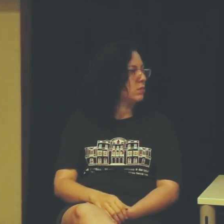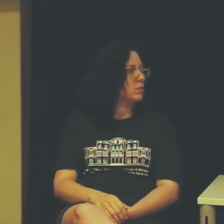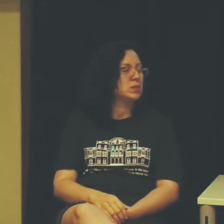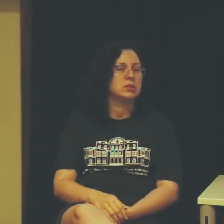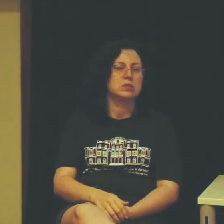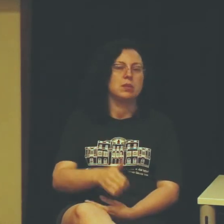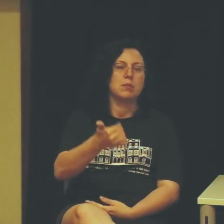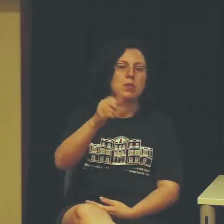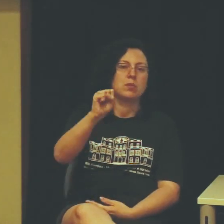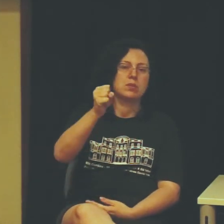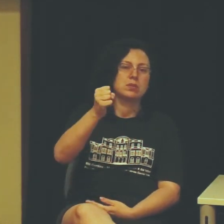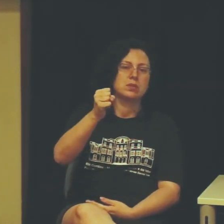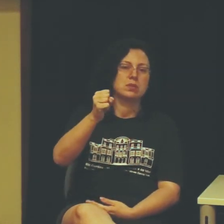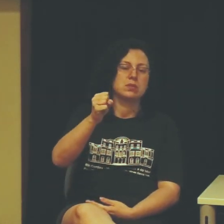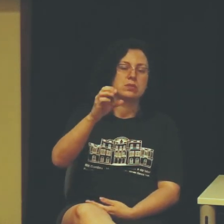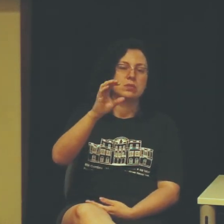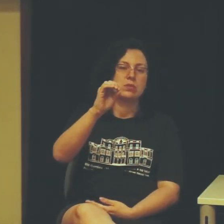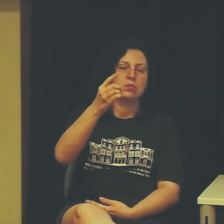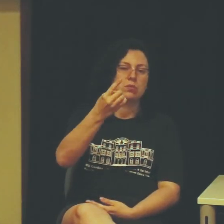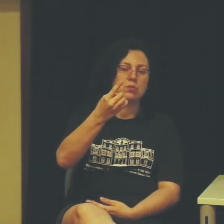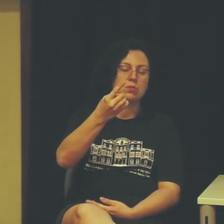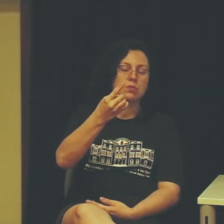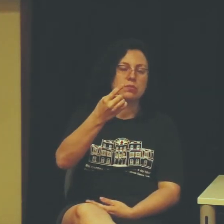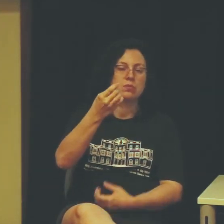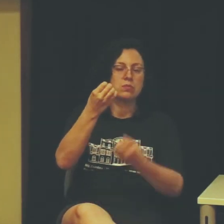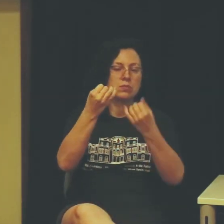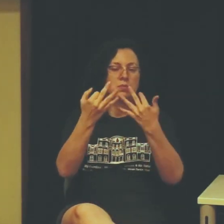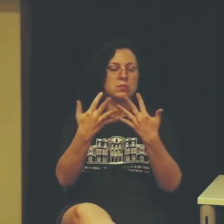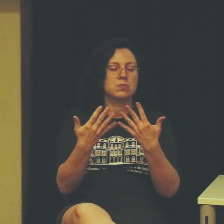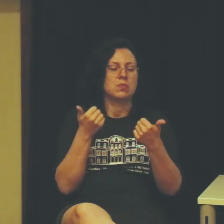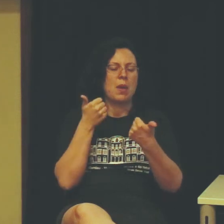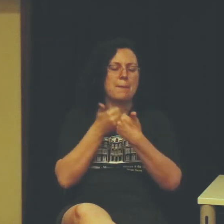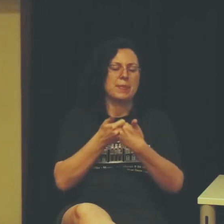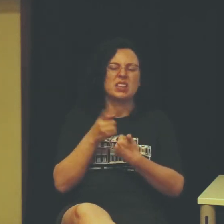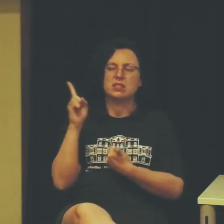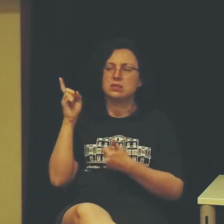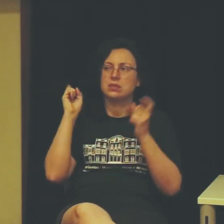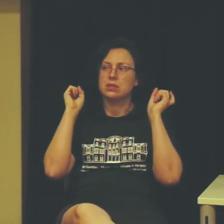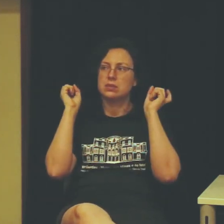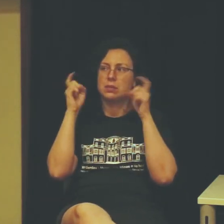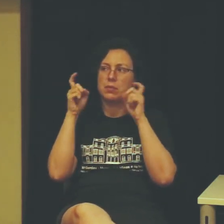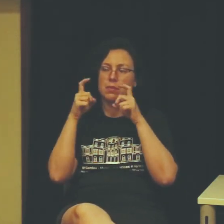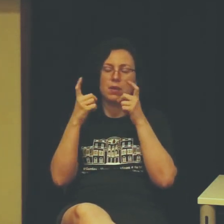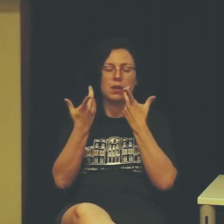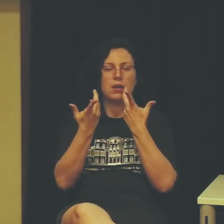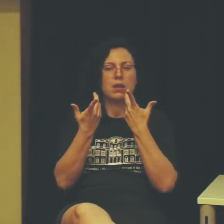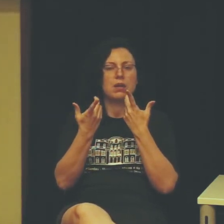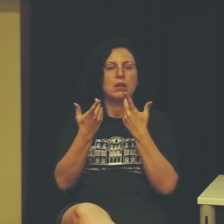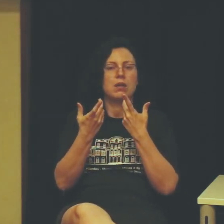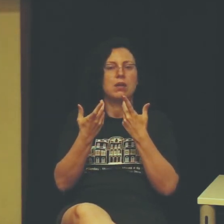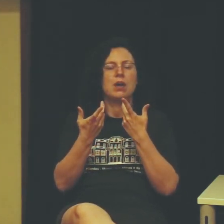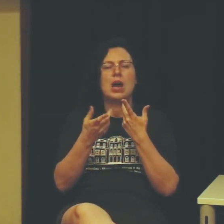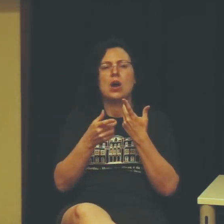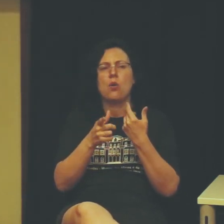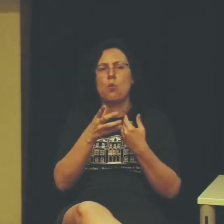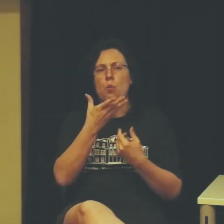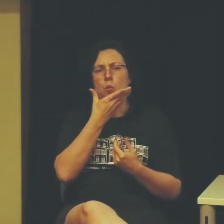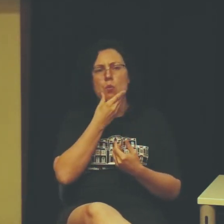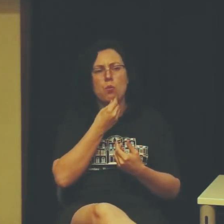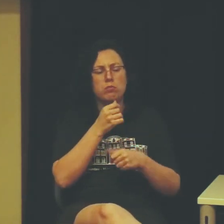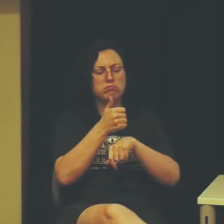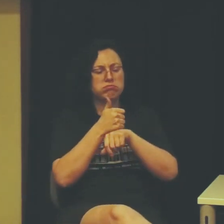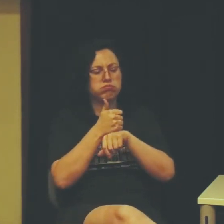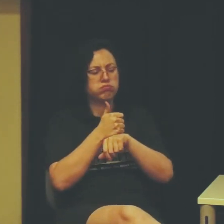Couto, em 1801, ele escreve, né, aqui perto da gente, em Sabará, que um fundidor estava trabalhando, né, com